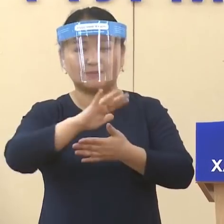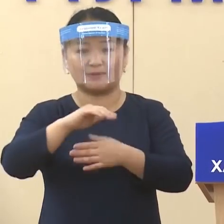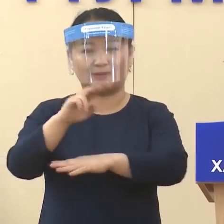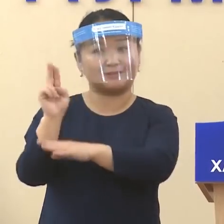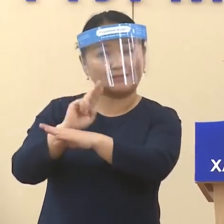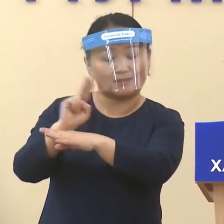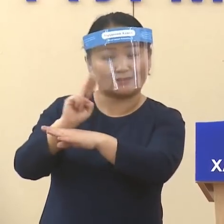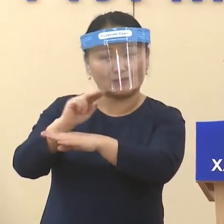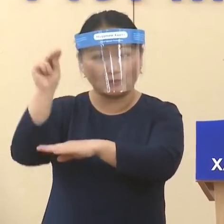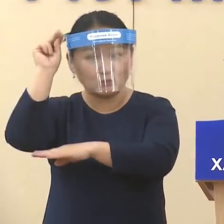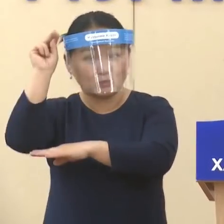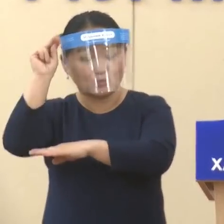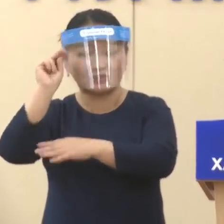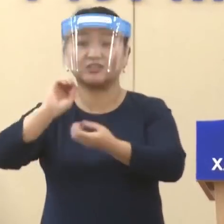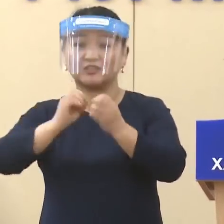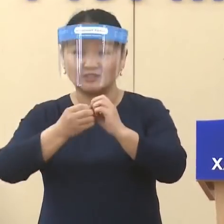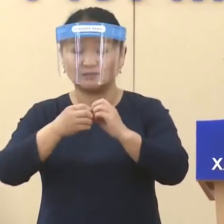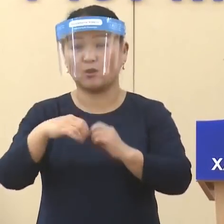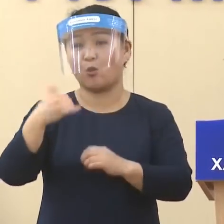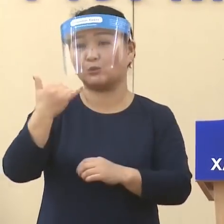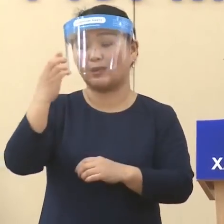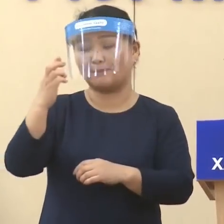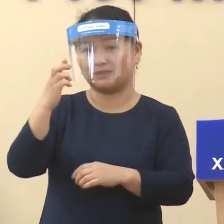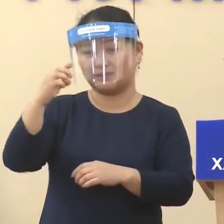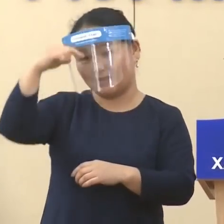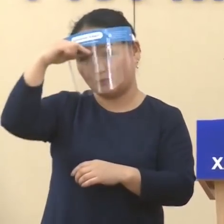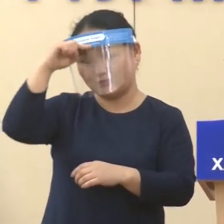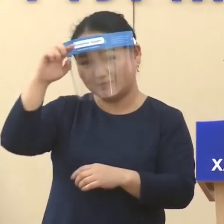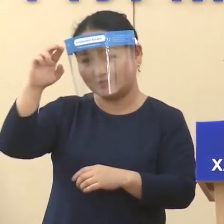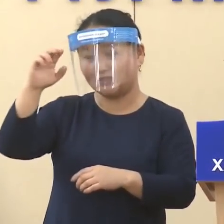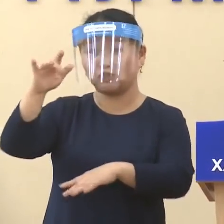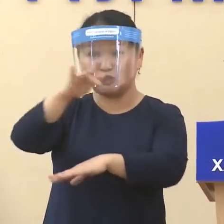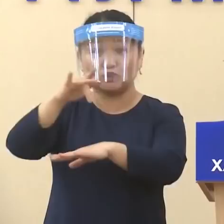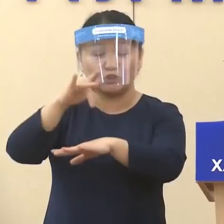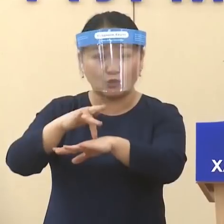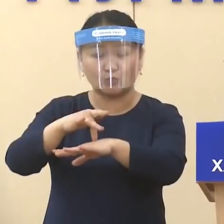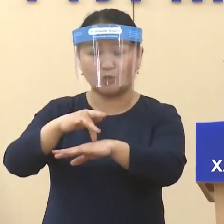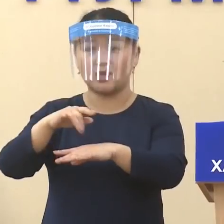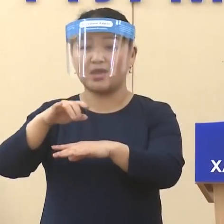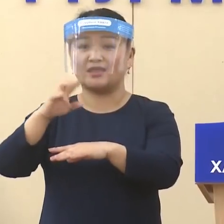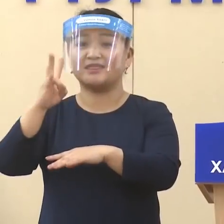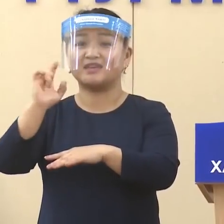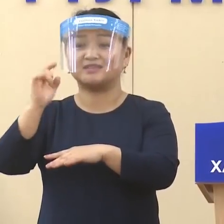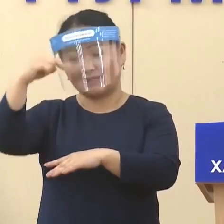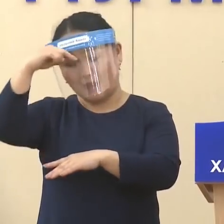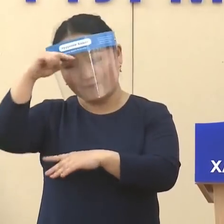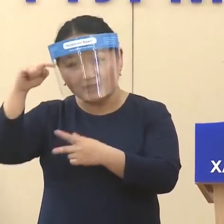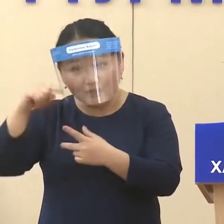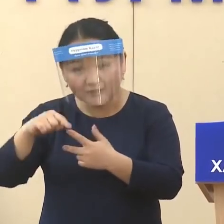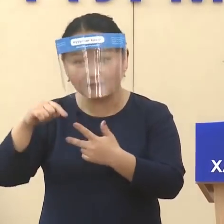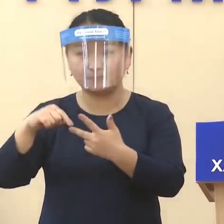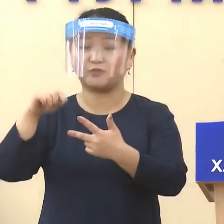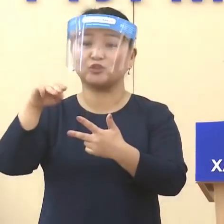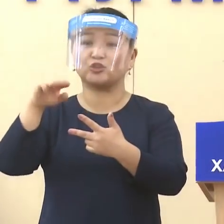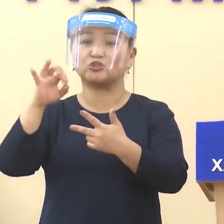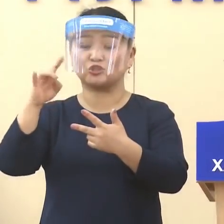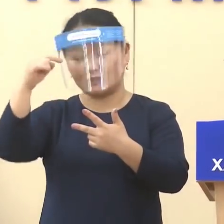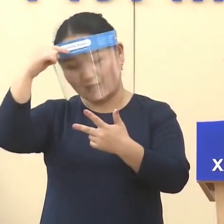дотор нийслэлийн эрүүл мэндийн газрын харьяа эрүүл мэндийн төв, нэгдсэн эмнэлэг, за дасгалын эмнэлэг